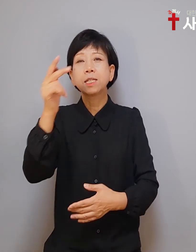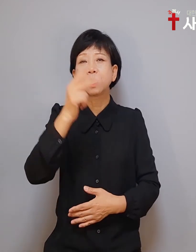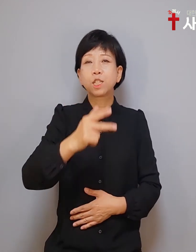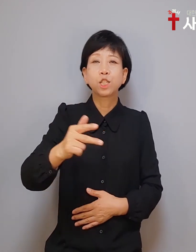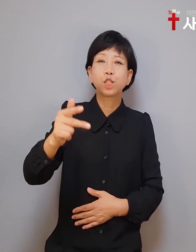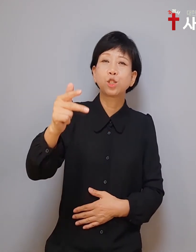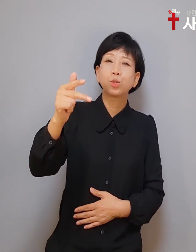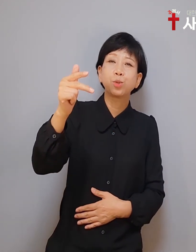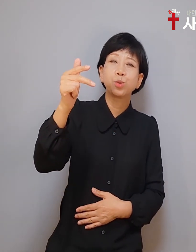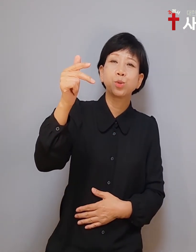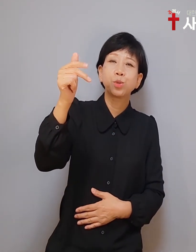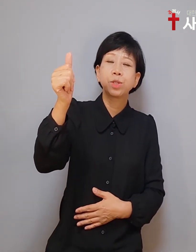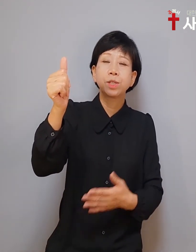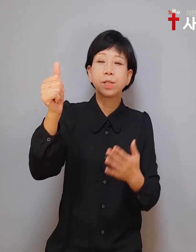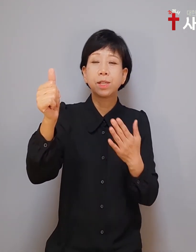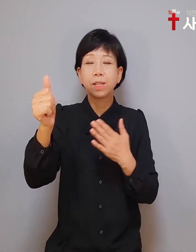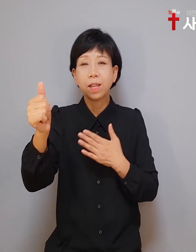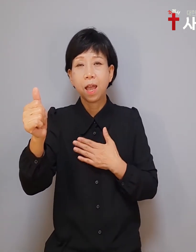신실하신 주